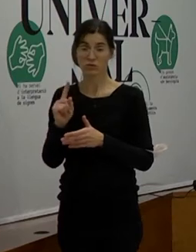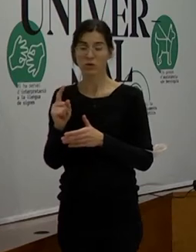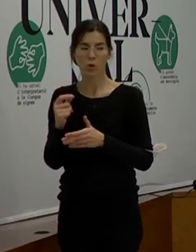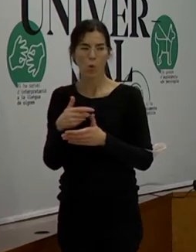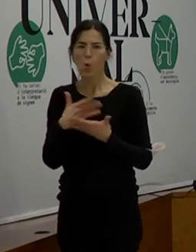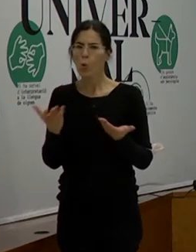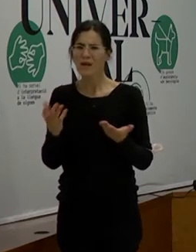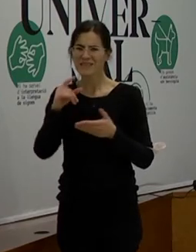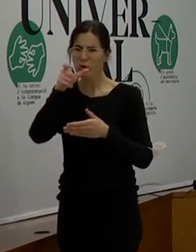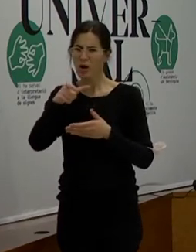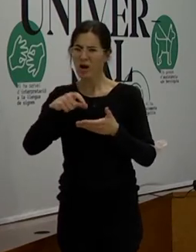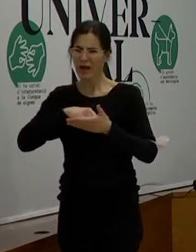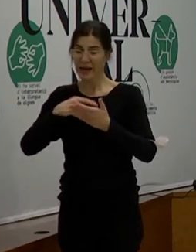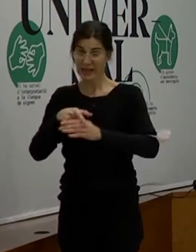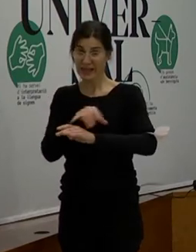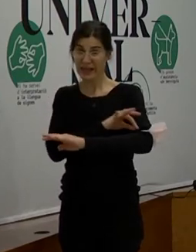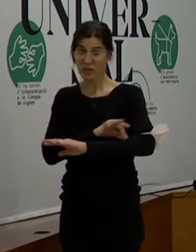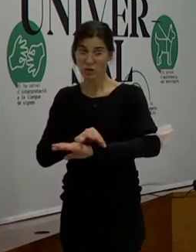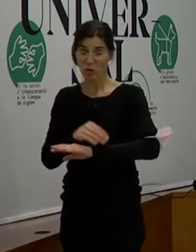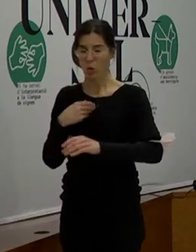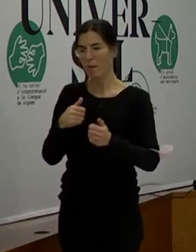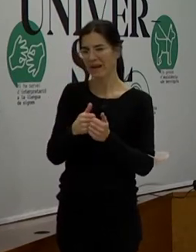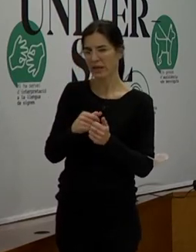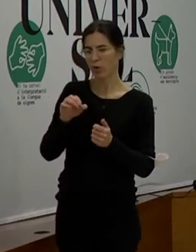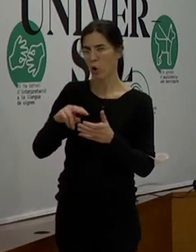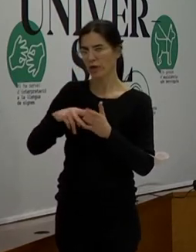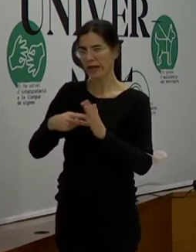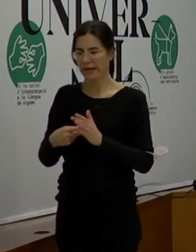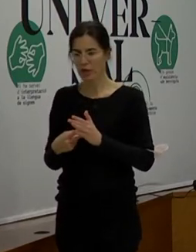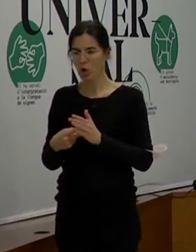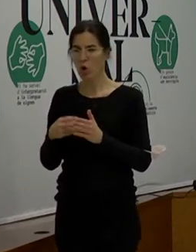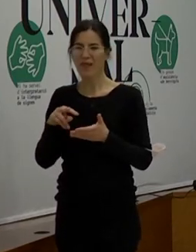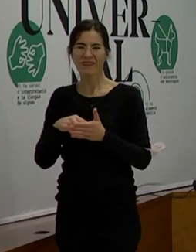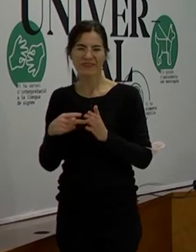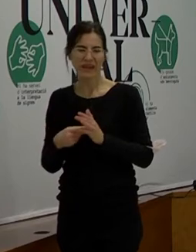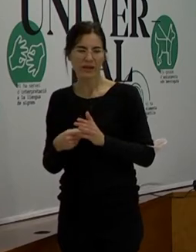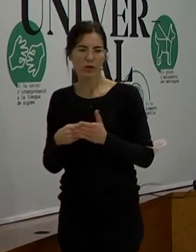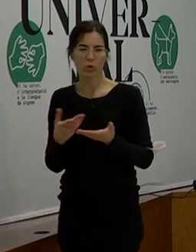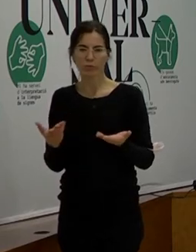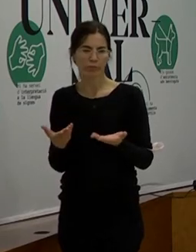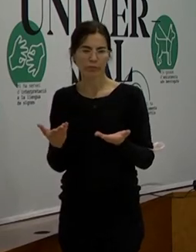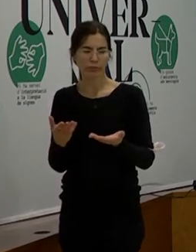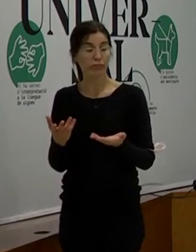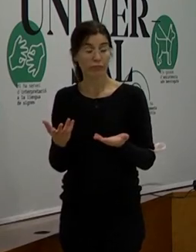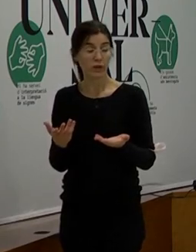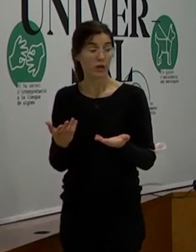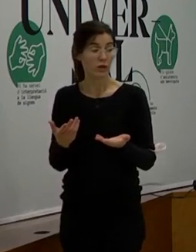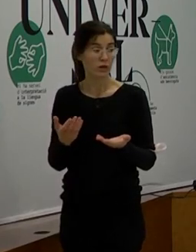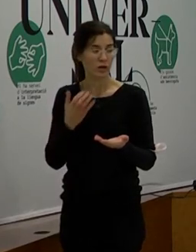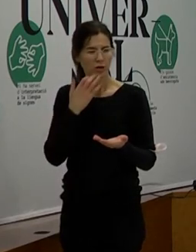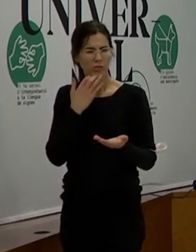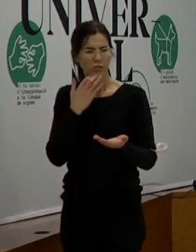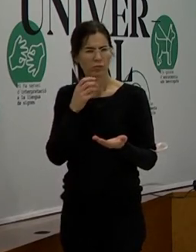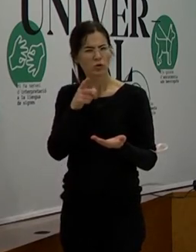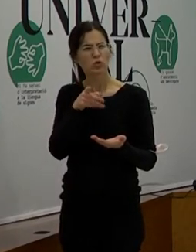Qualsevol arquitecte, aparellador, enginyer, tècnic, escolta, tu domines